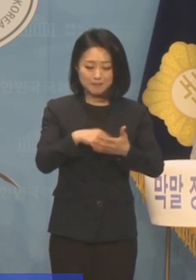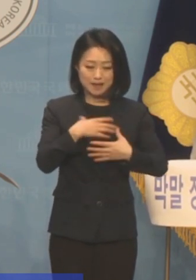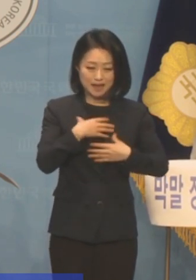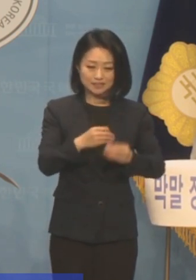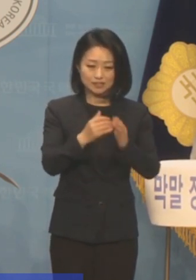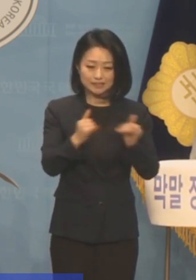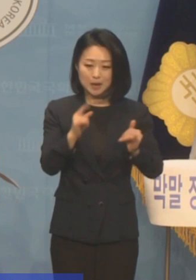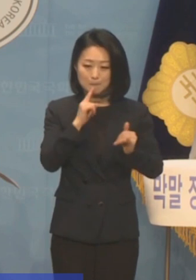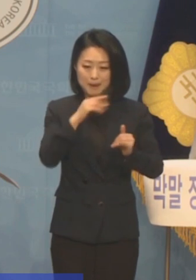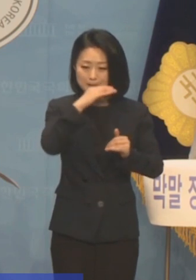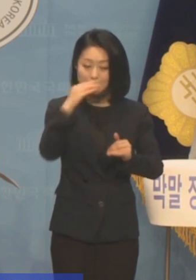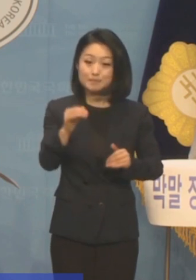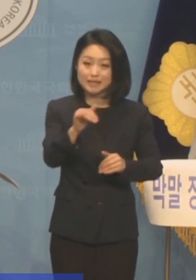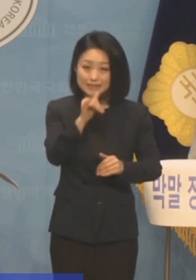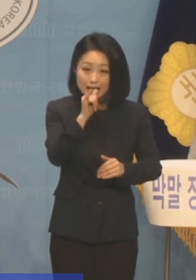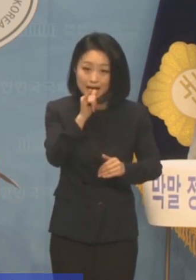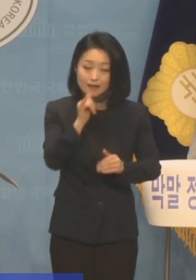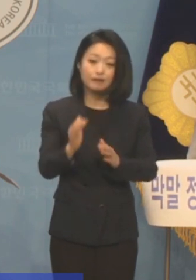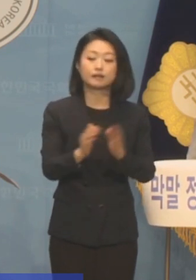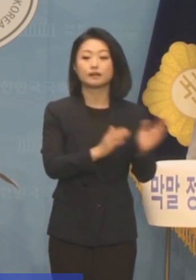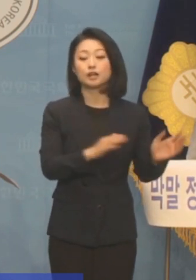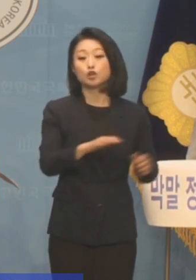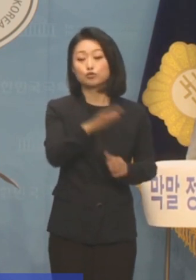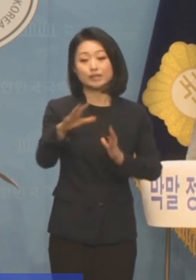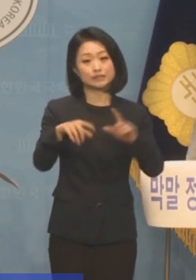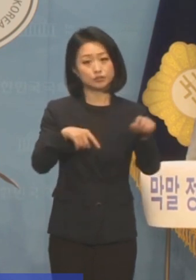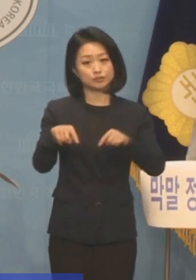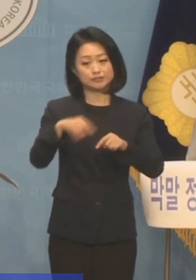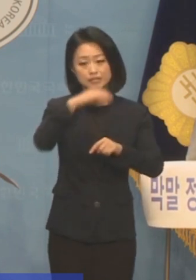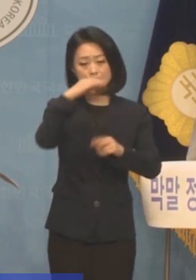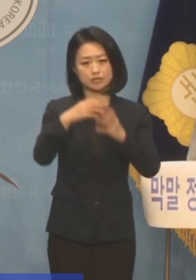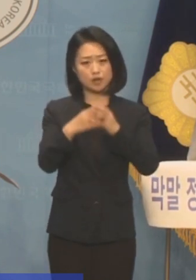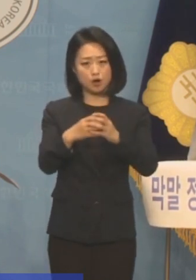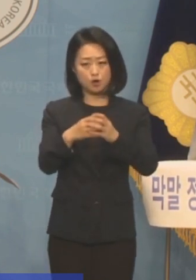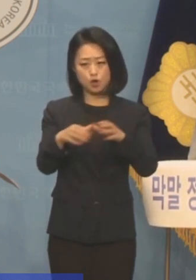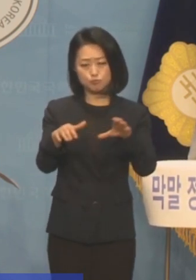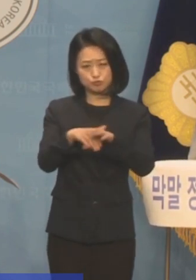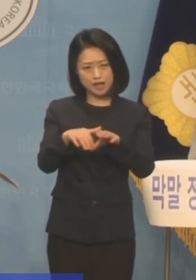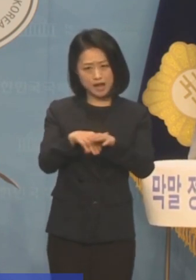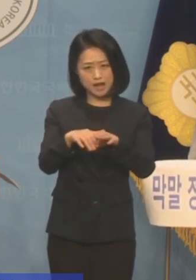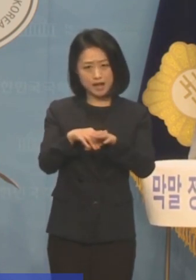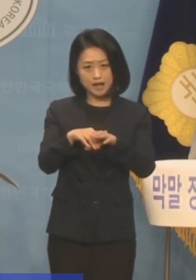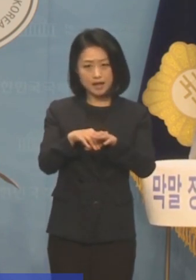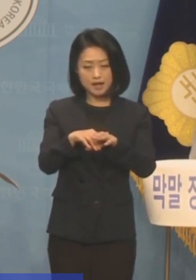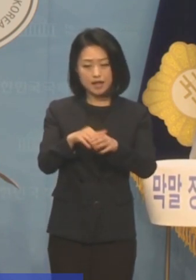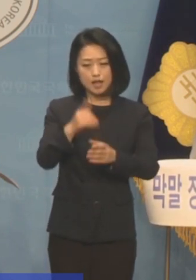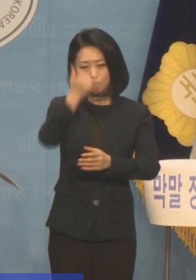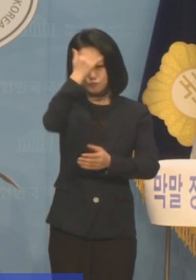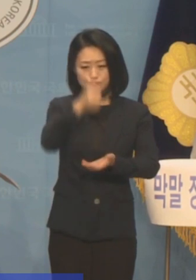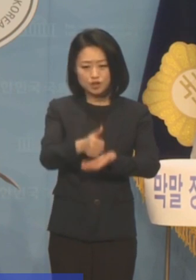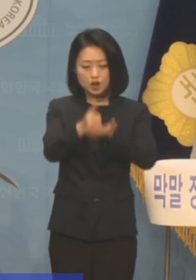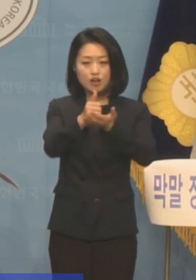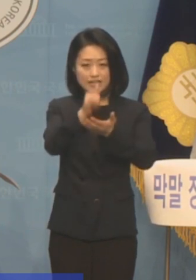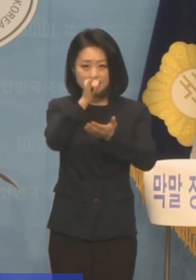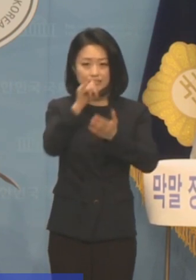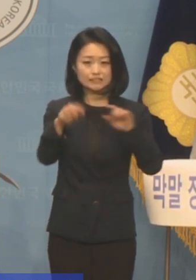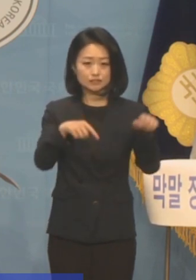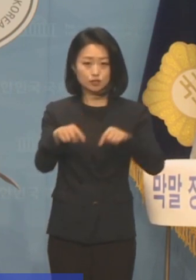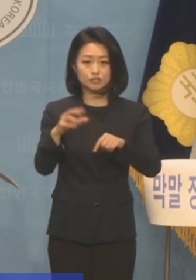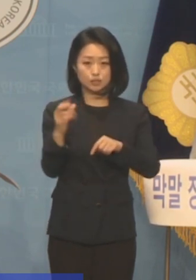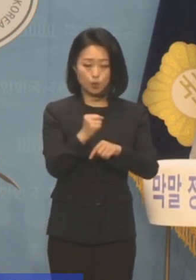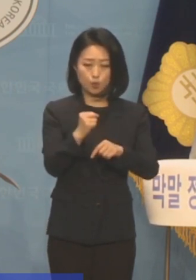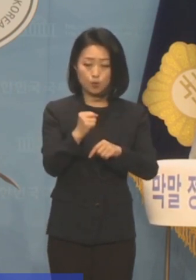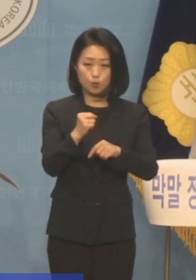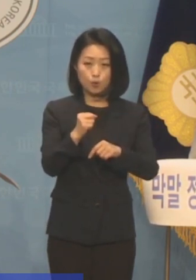말씀합니다 적어도 우리 정치는 격조 있는 정치 문화의 품격 있는 은하로 격 높은 정치인이 우리